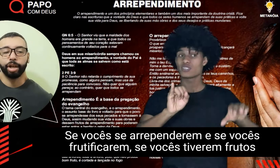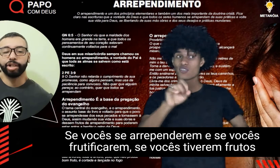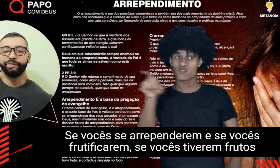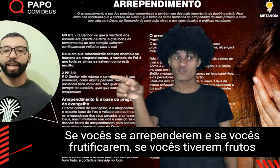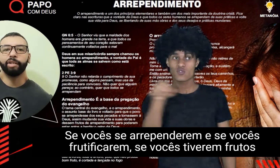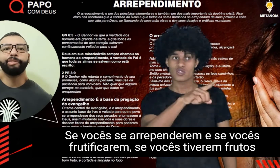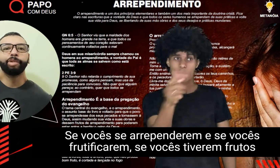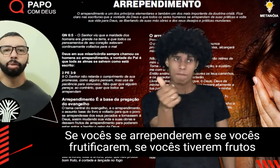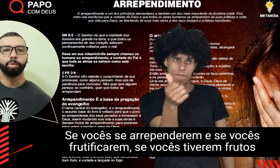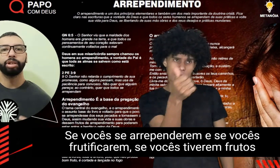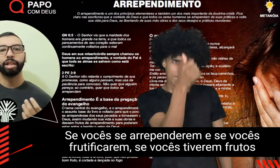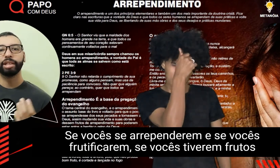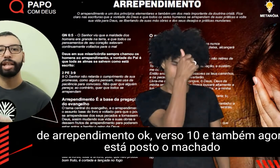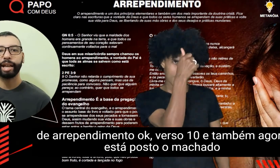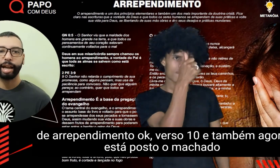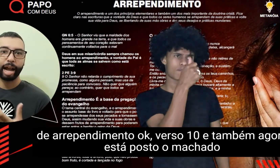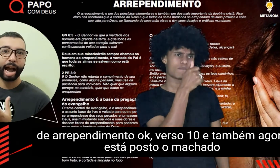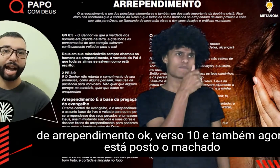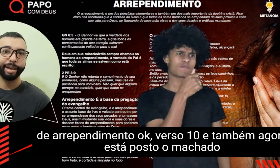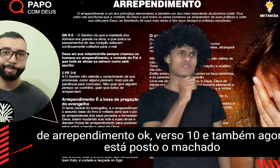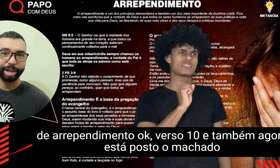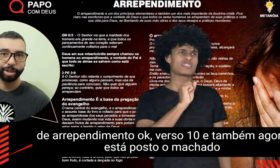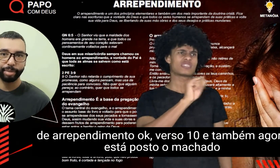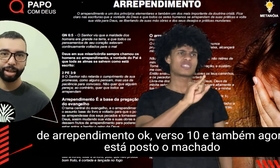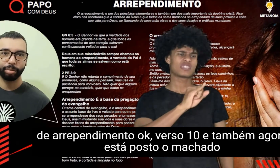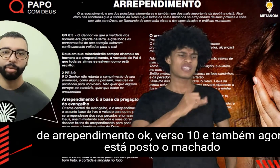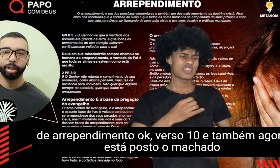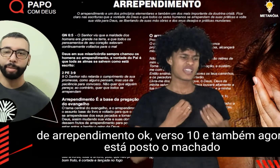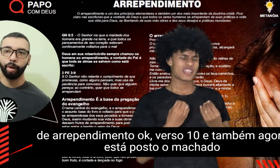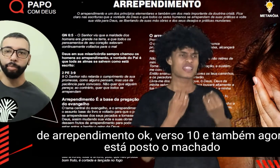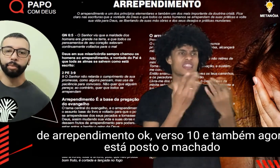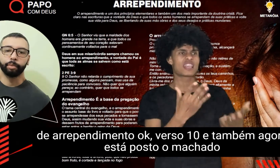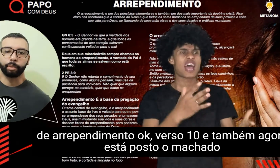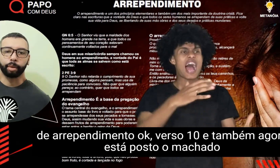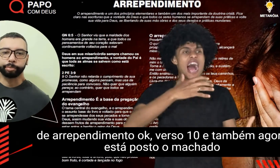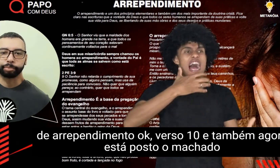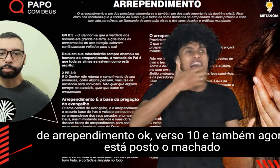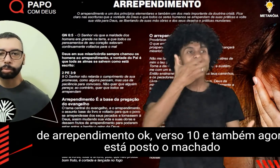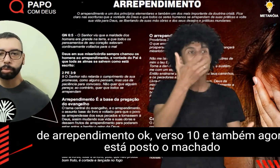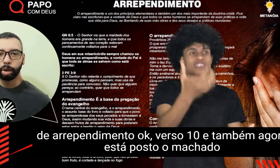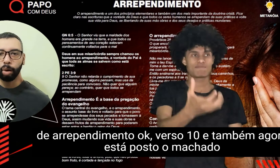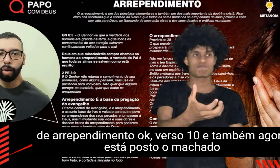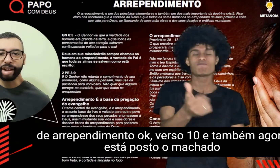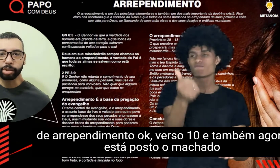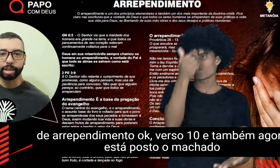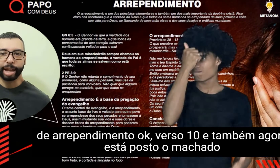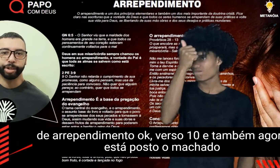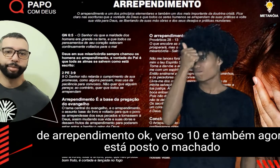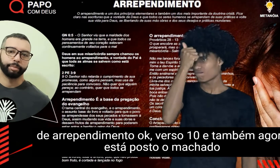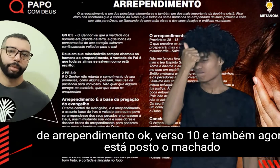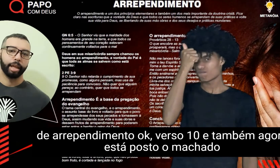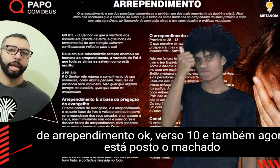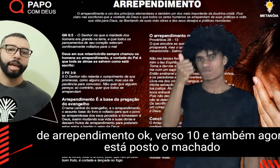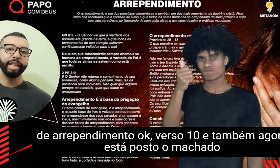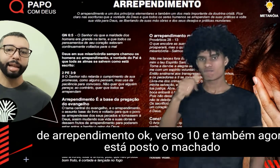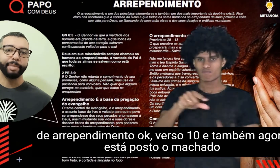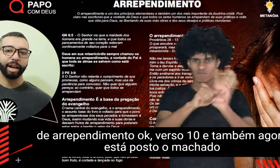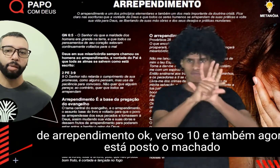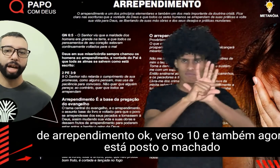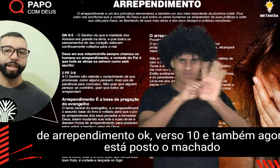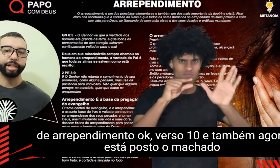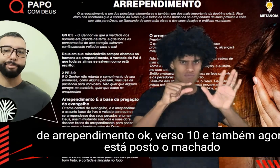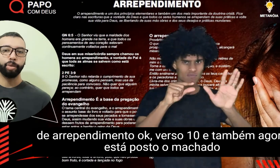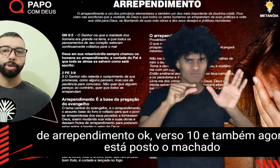vocês tiverem frutos de arrependimento, tá bom? Olha o verso 10. E